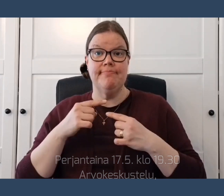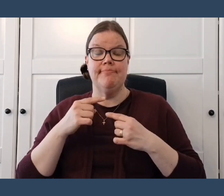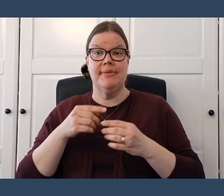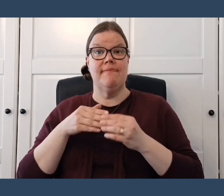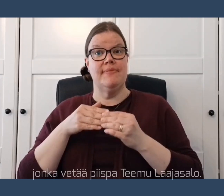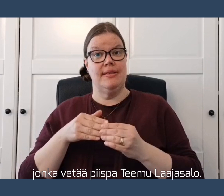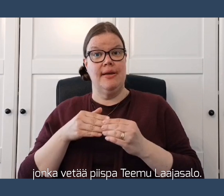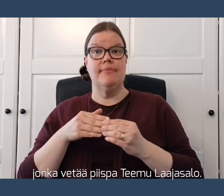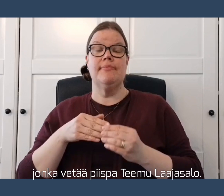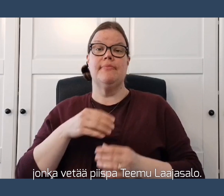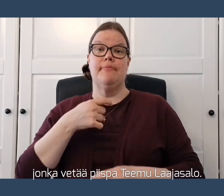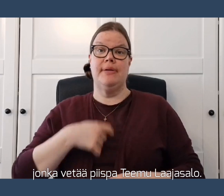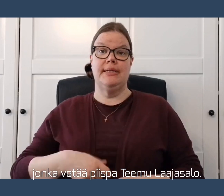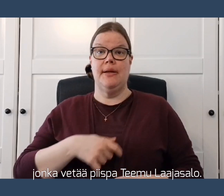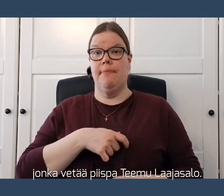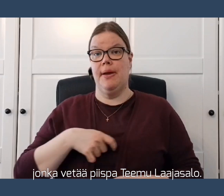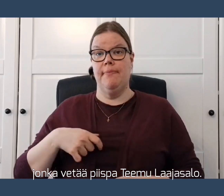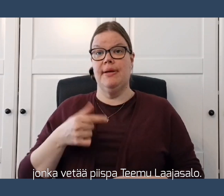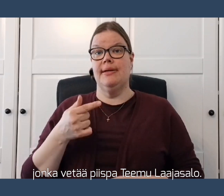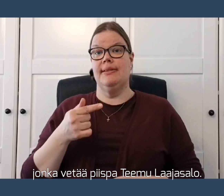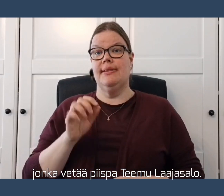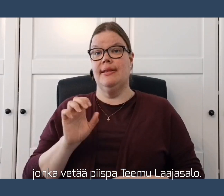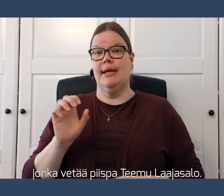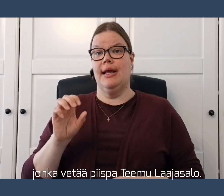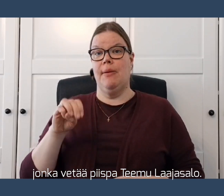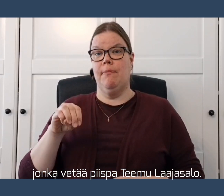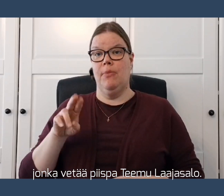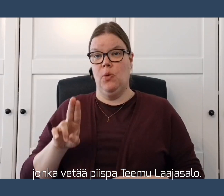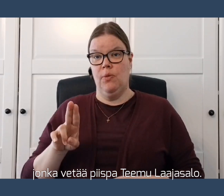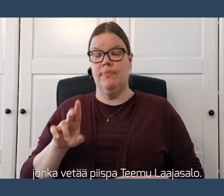arvokeskustelu, jonka vetää piispa Teemu Laajasalo.